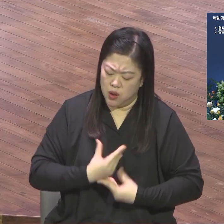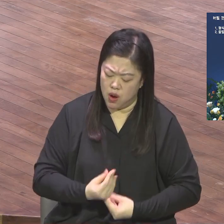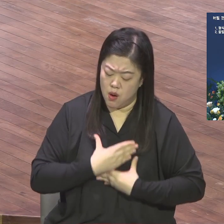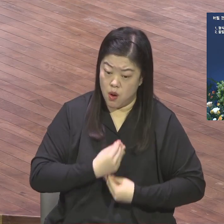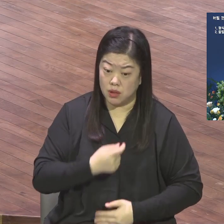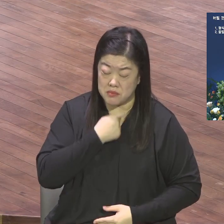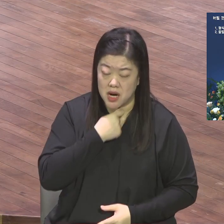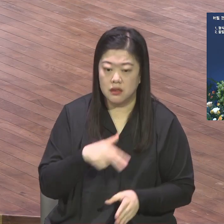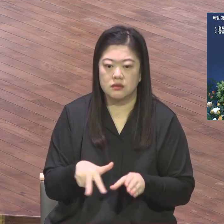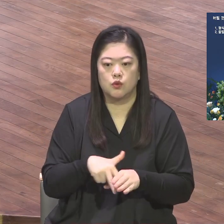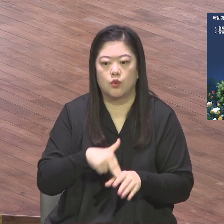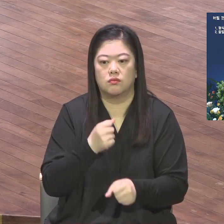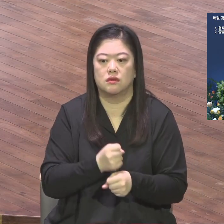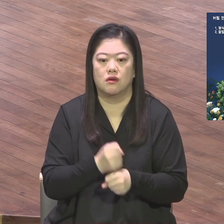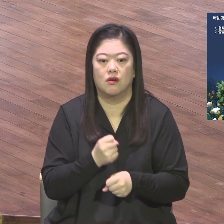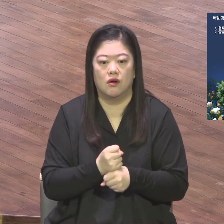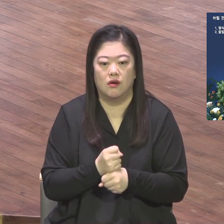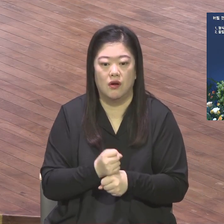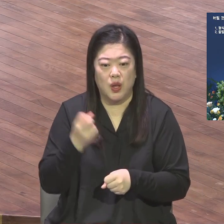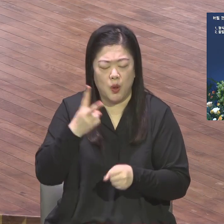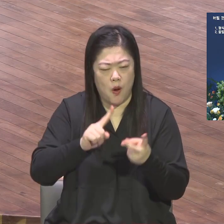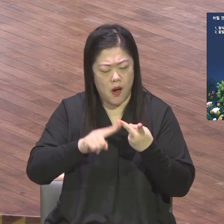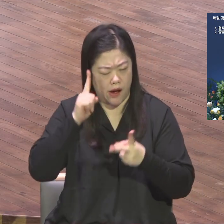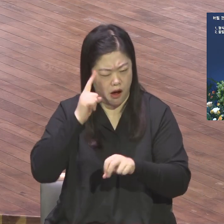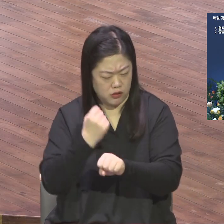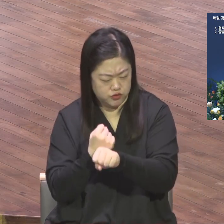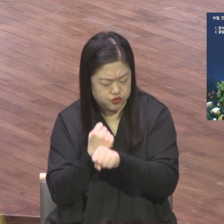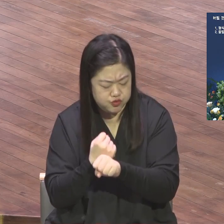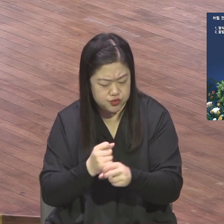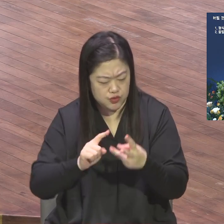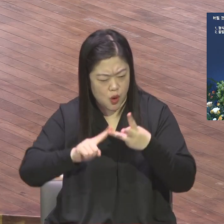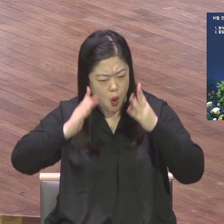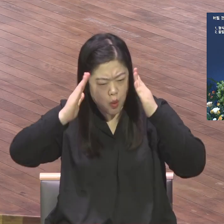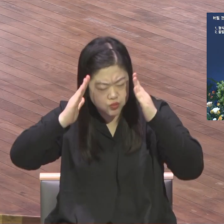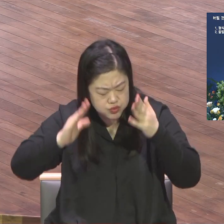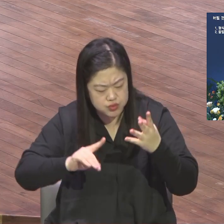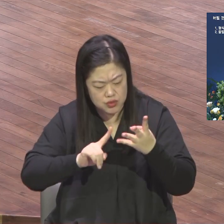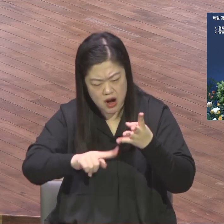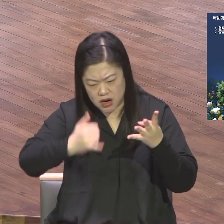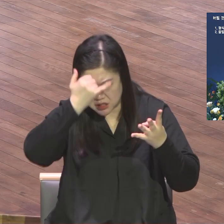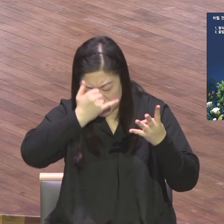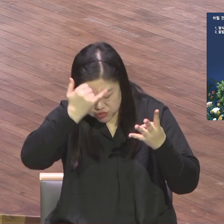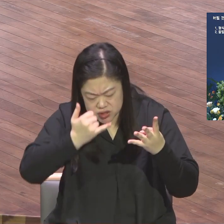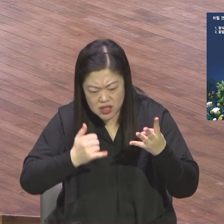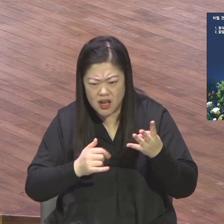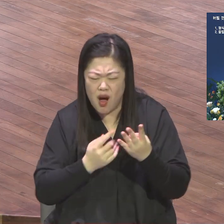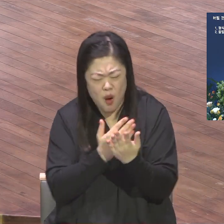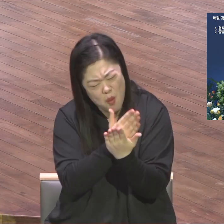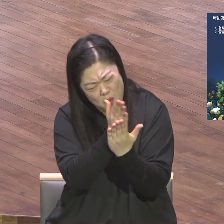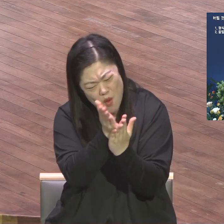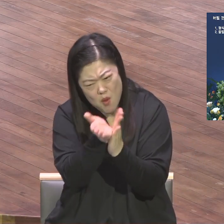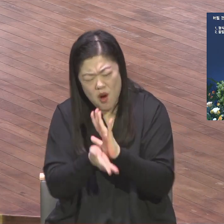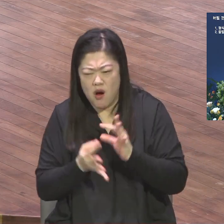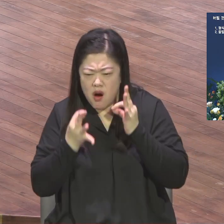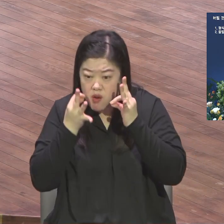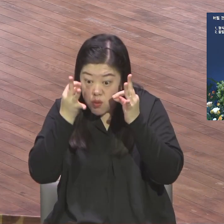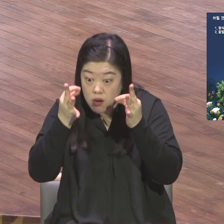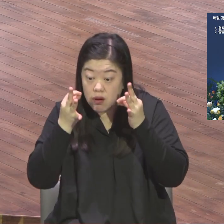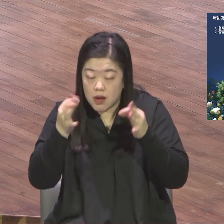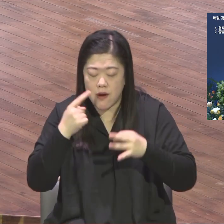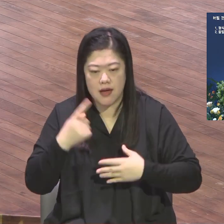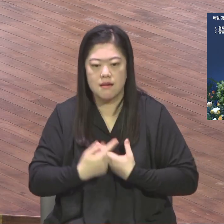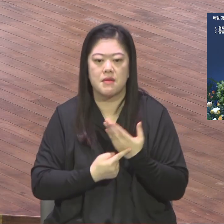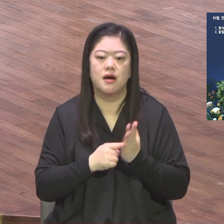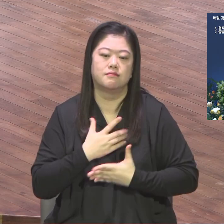만들었습니다. 그리고 철학적 노력도 연구도 많이 합니다. 윤리, 도덕적인 선행도 통해서 뭔가 안식의